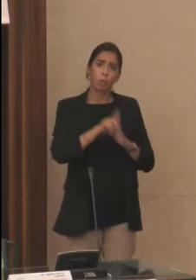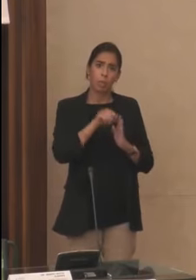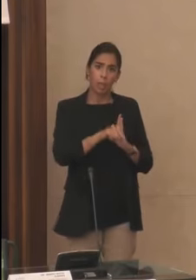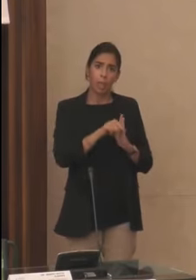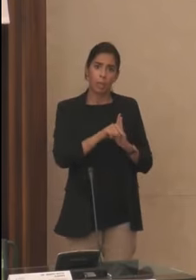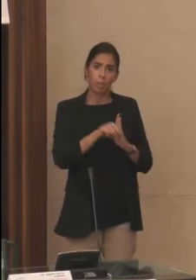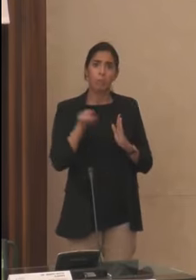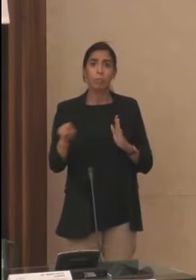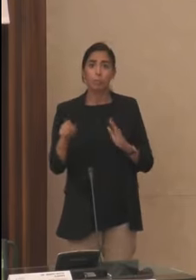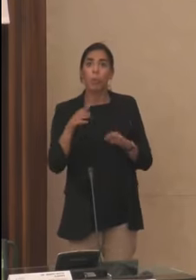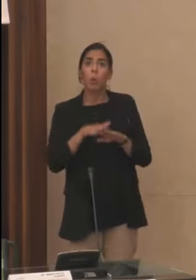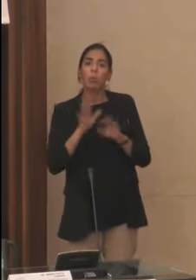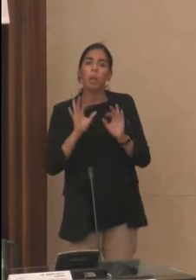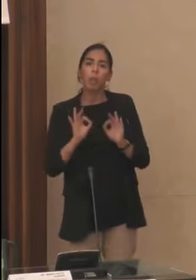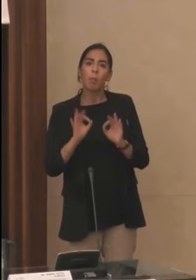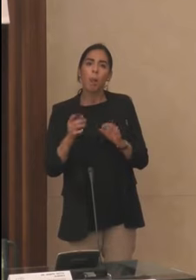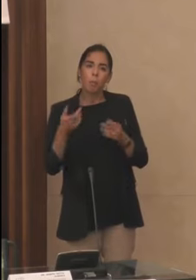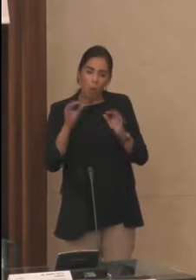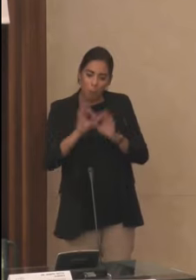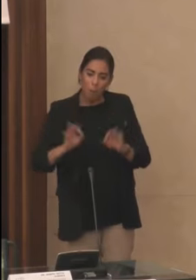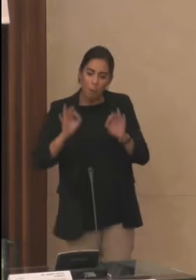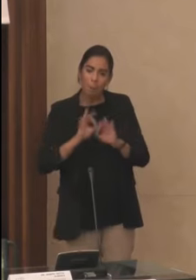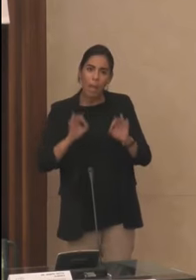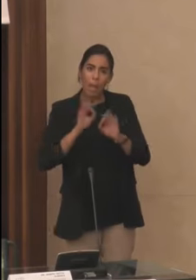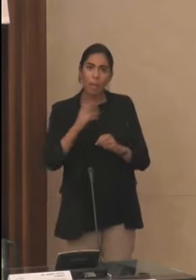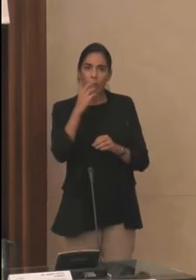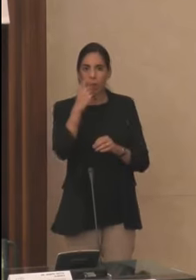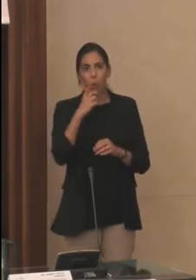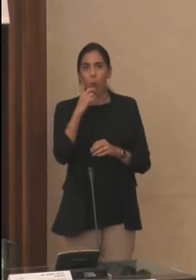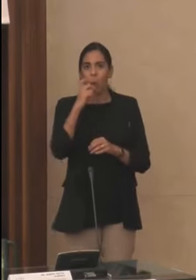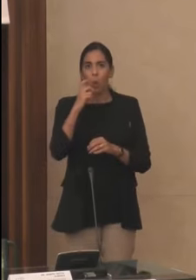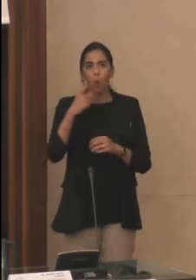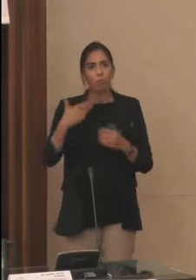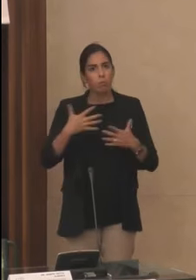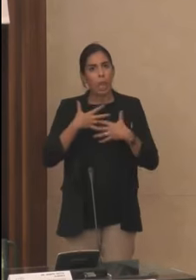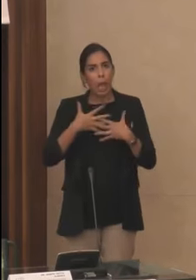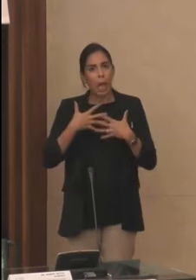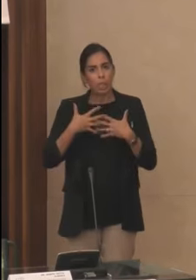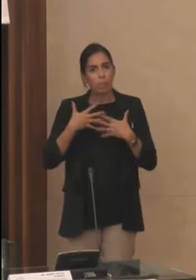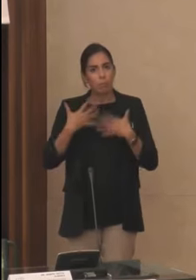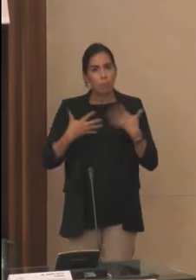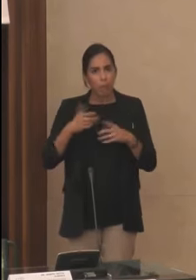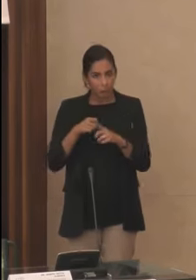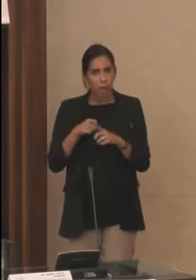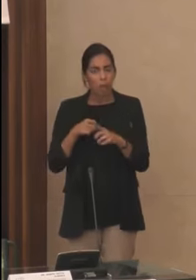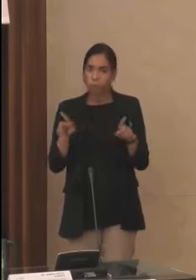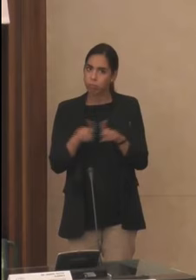un preparato antiasma da somministrare per inalazione nelle primissime fasi della